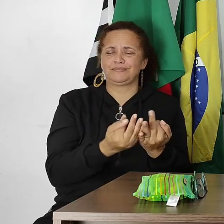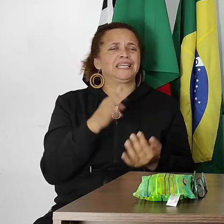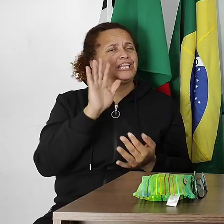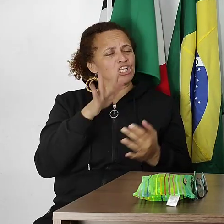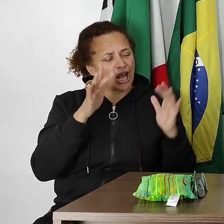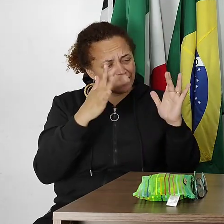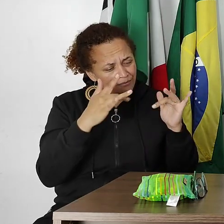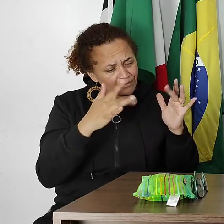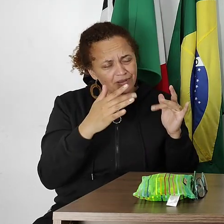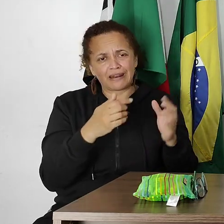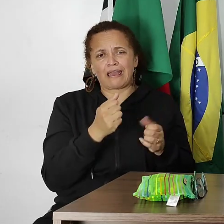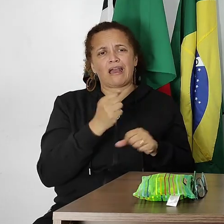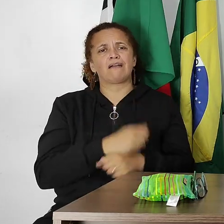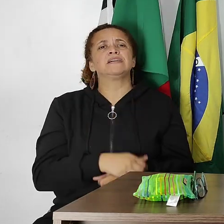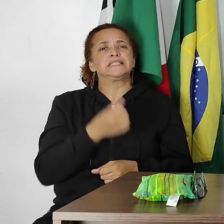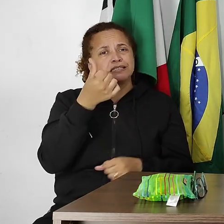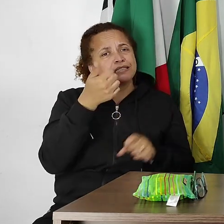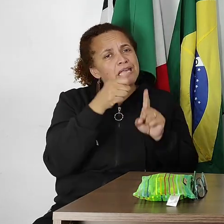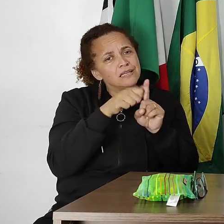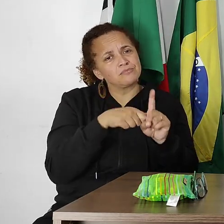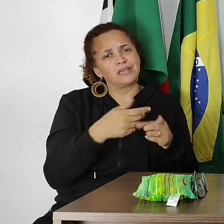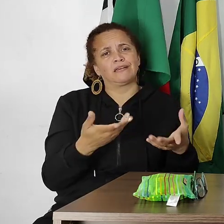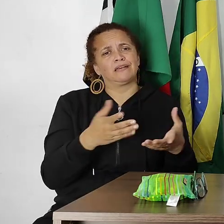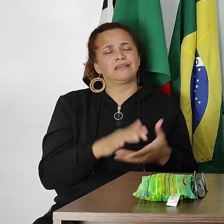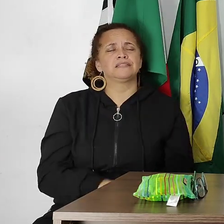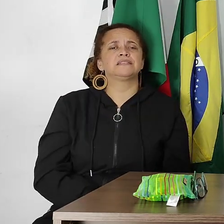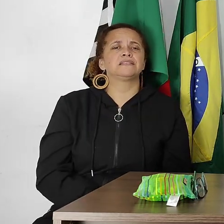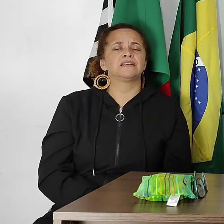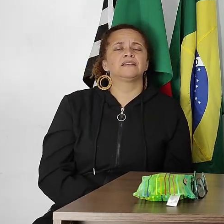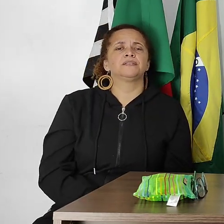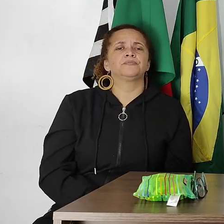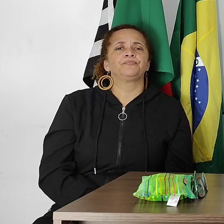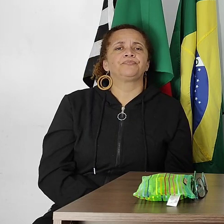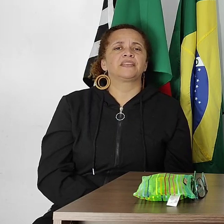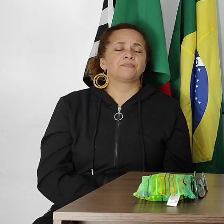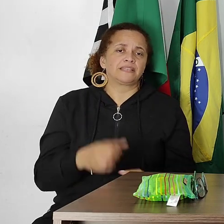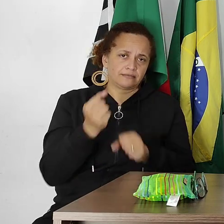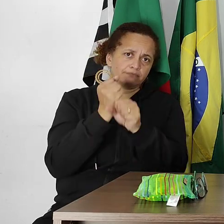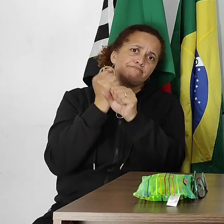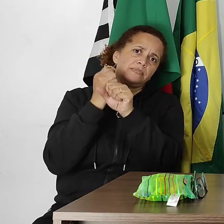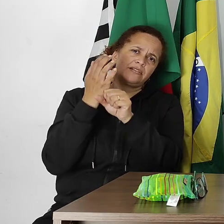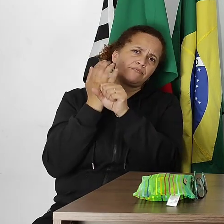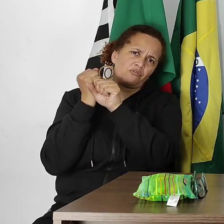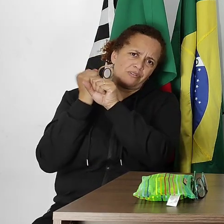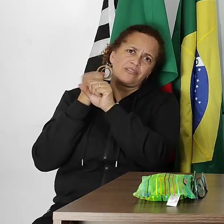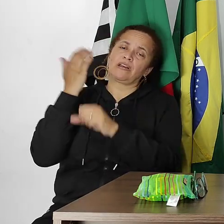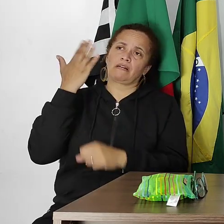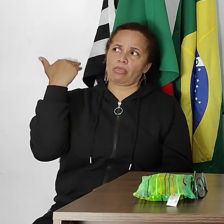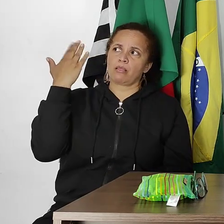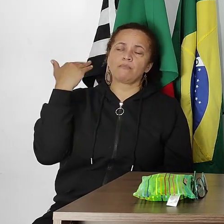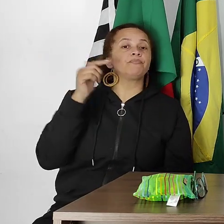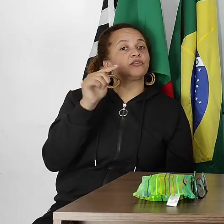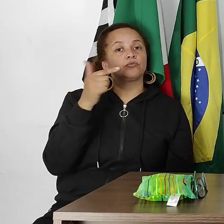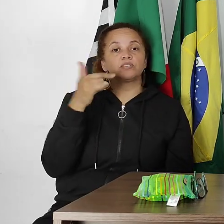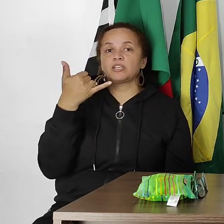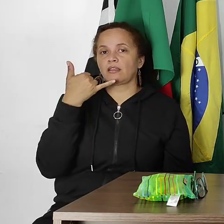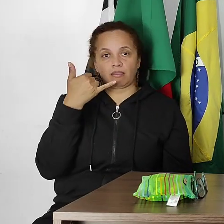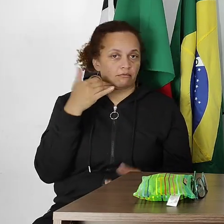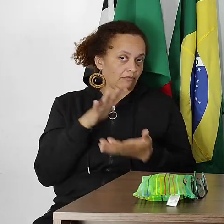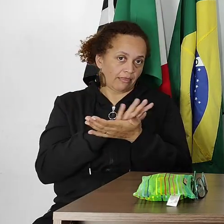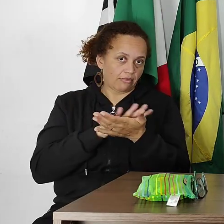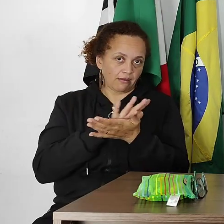E aí eu falei para ela, o que eu vou fazer agora? Ela falou assim,